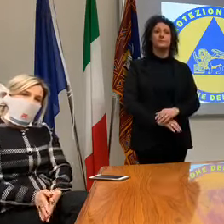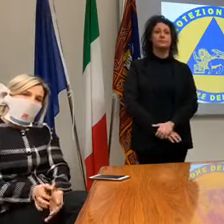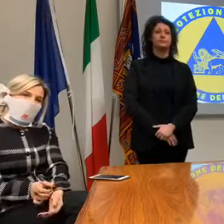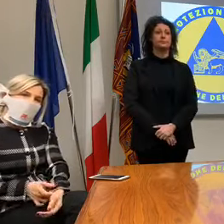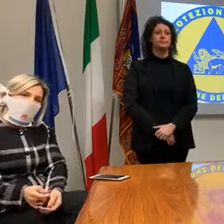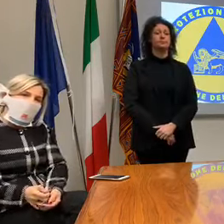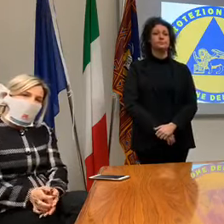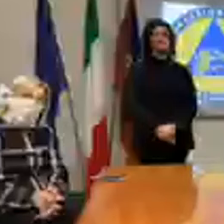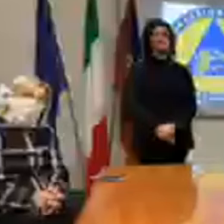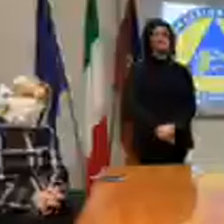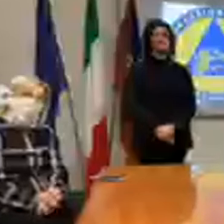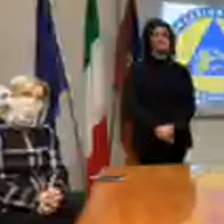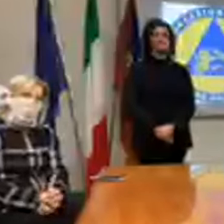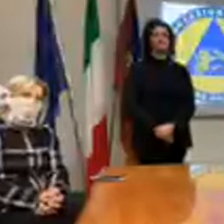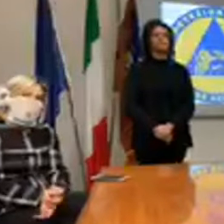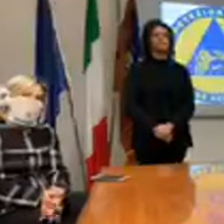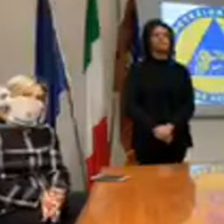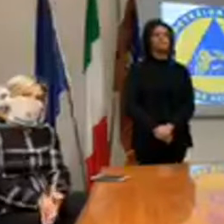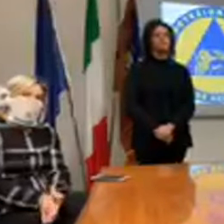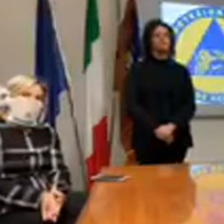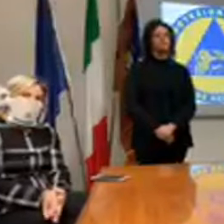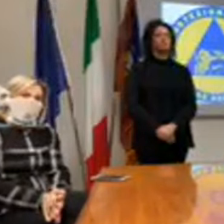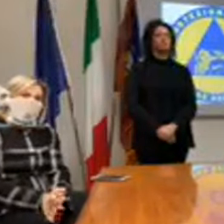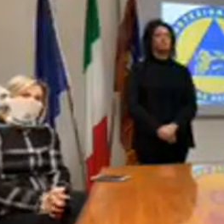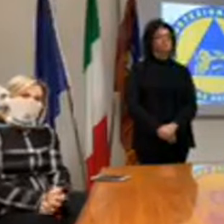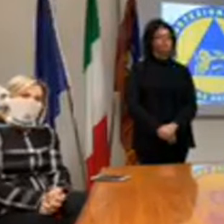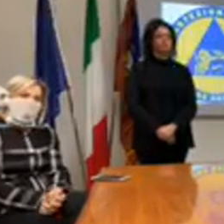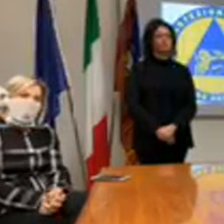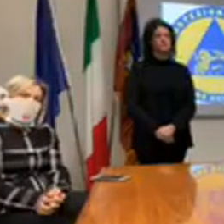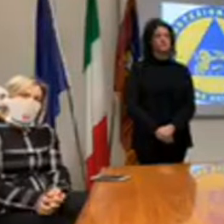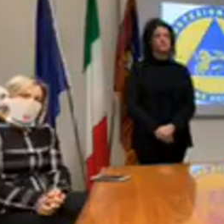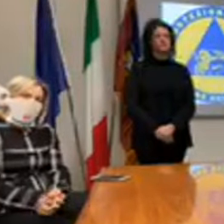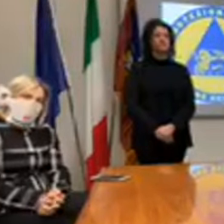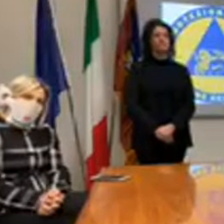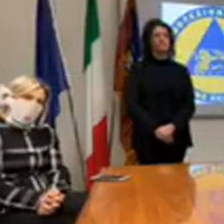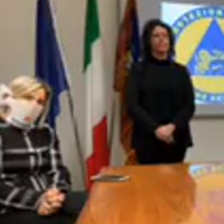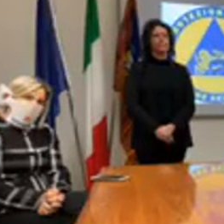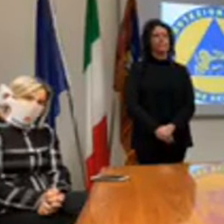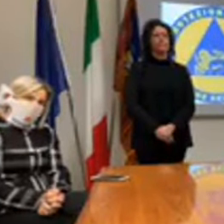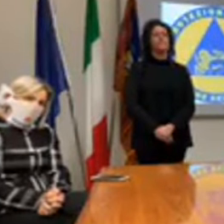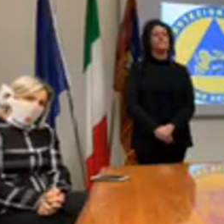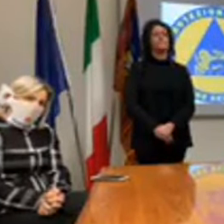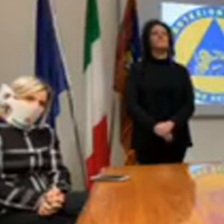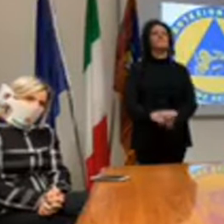Mi basta così? Allora, Anna Maria, prego.